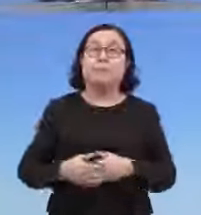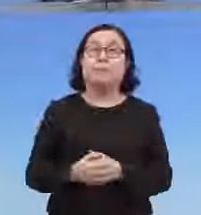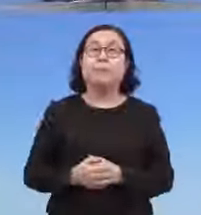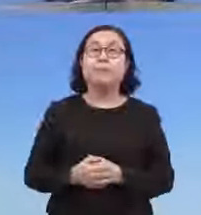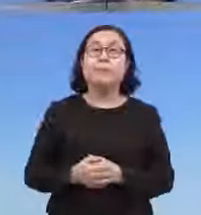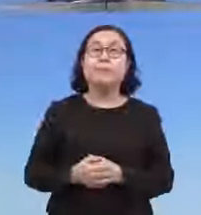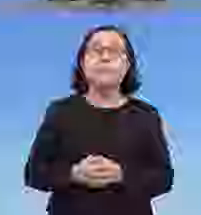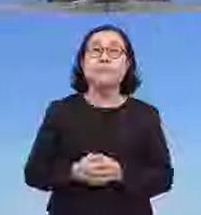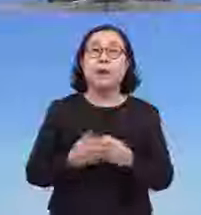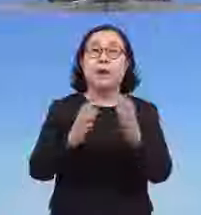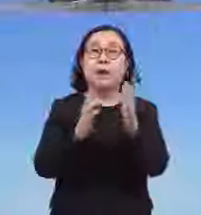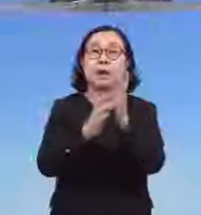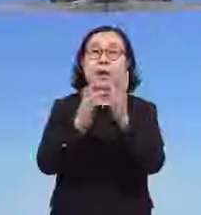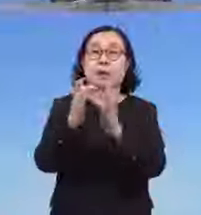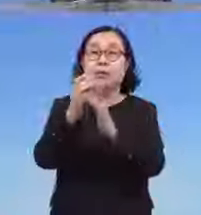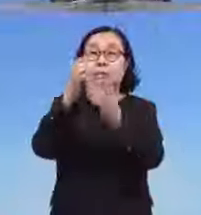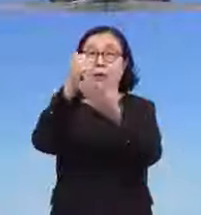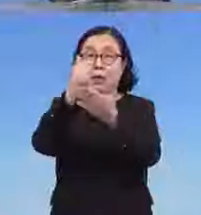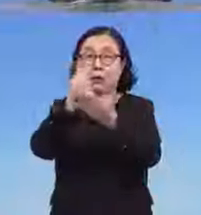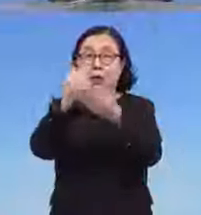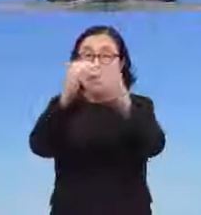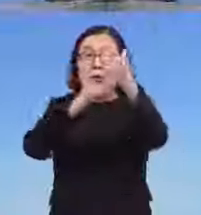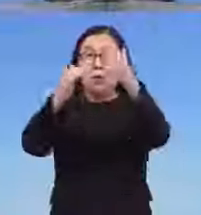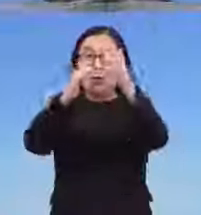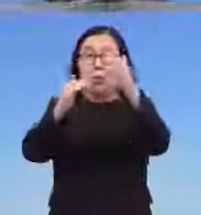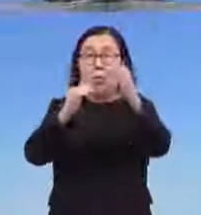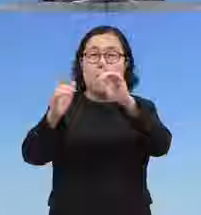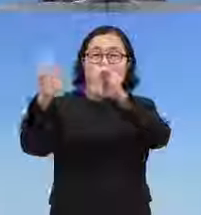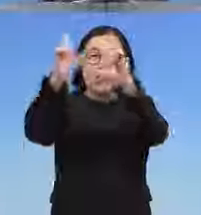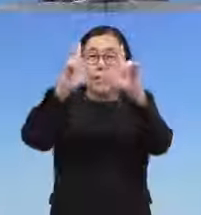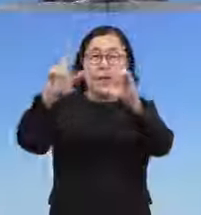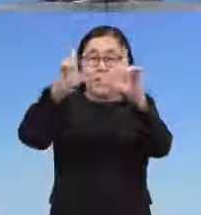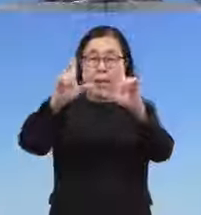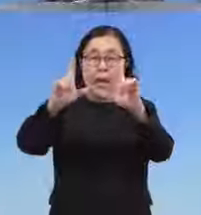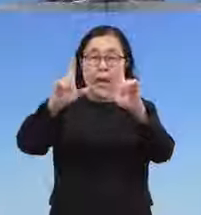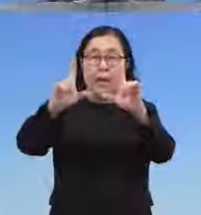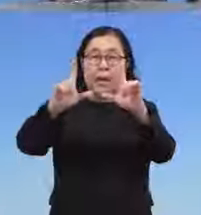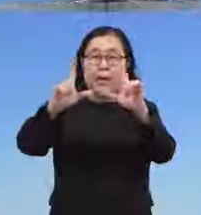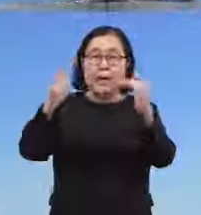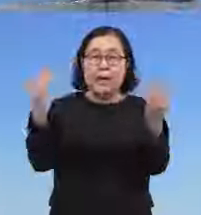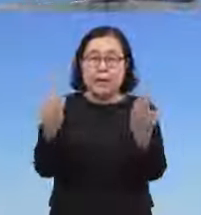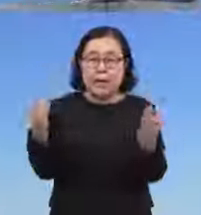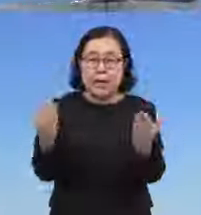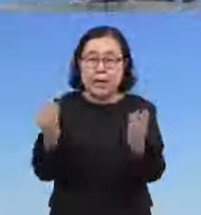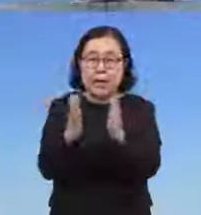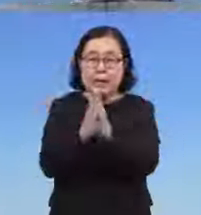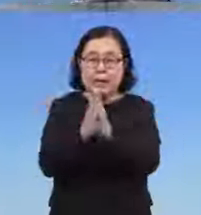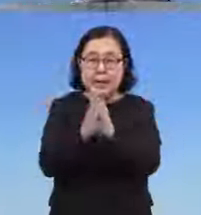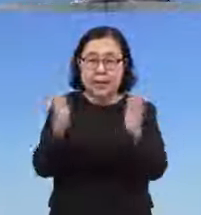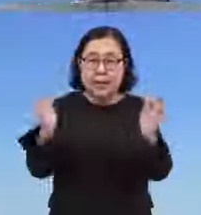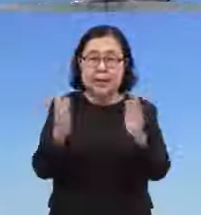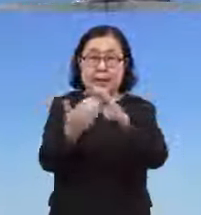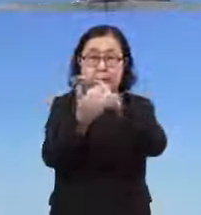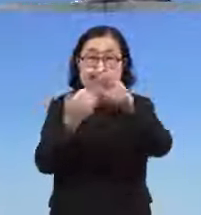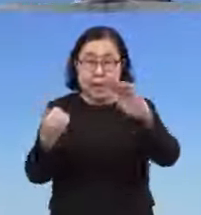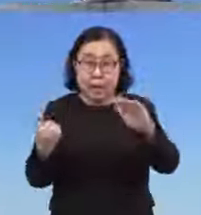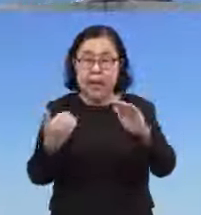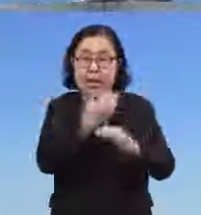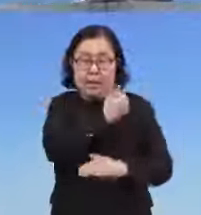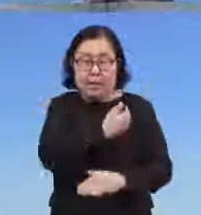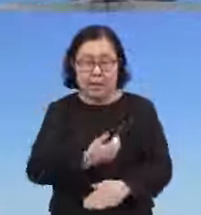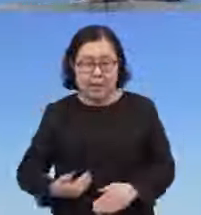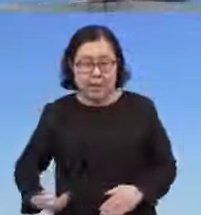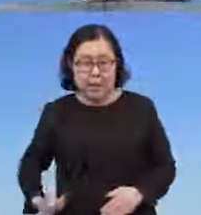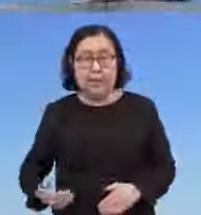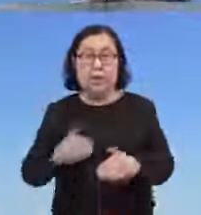저는 이렇게 예수님의 공생에 당신이 직접 어떤 일을 행하시기 전에 먼저 그 제자들을